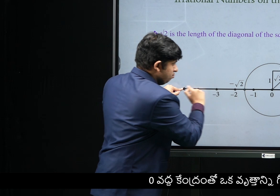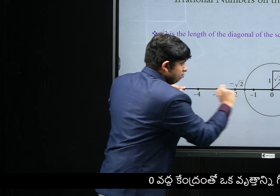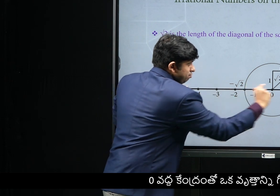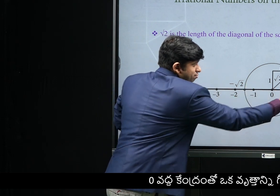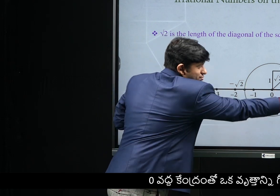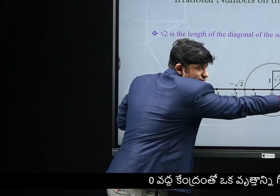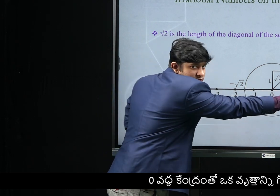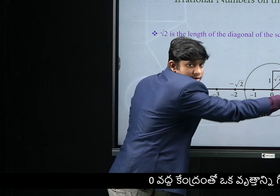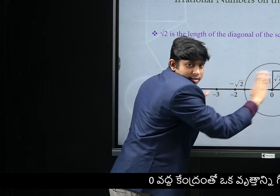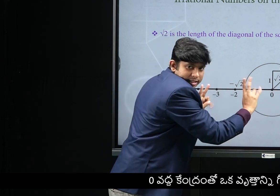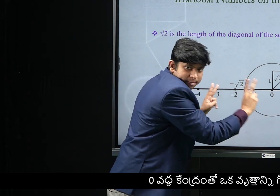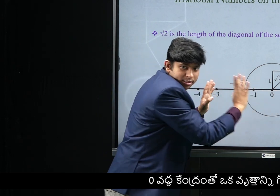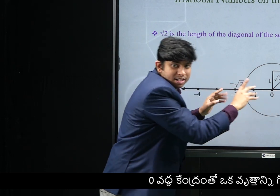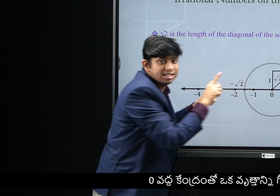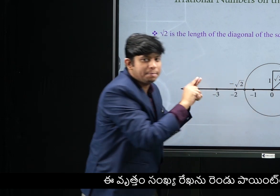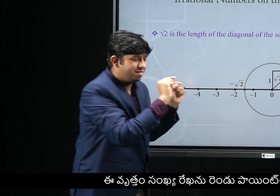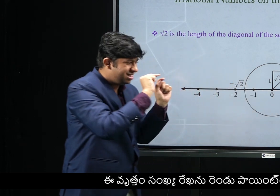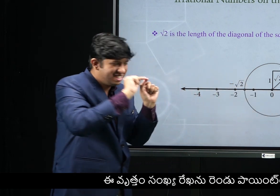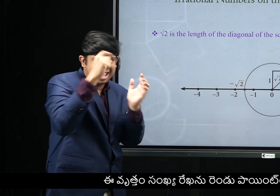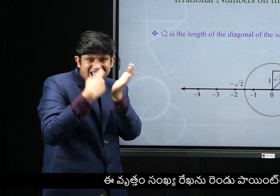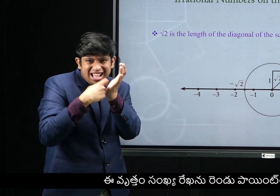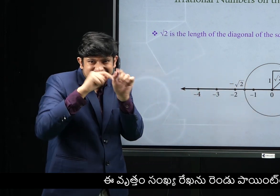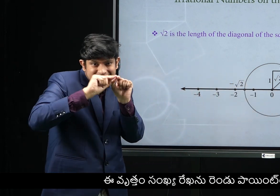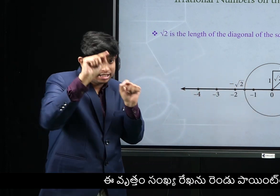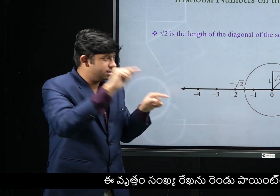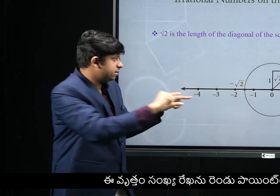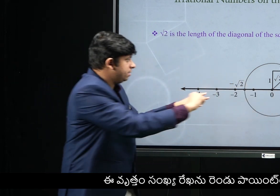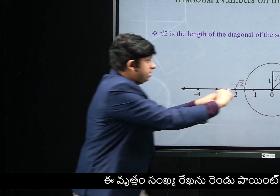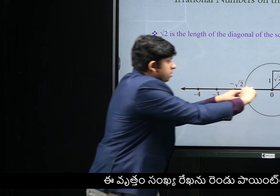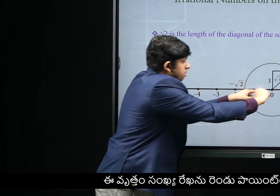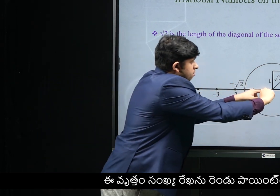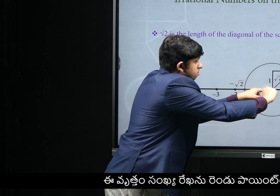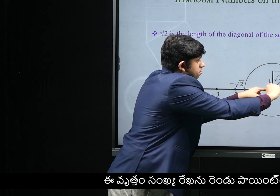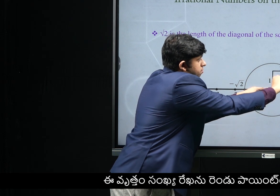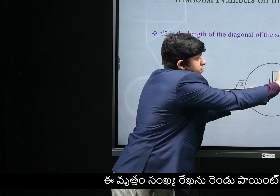ఒక వృత్తాన్ని గీస్తాము. ఈ వృత్తం సంఖ్యారేఖను 2 పాయింట్లలో కట్ చేస్తుంది.